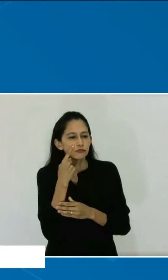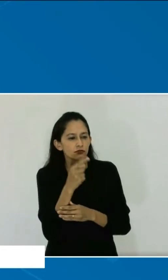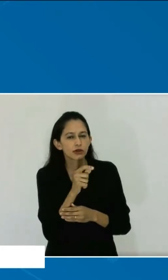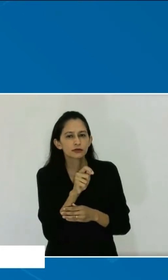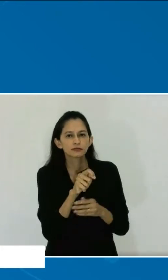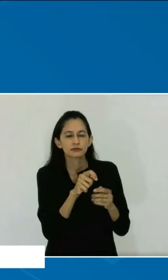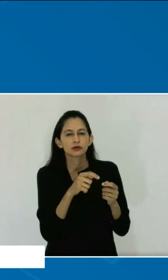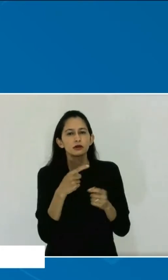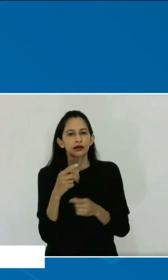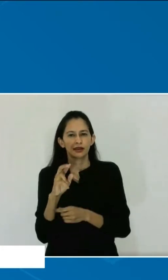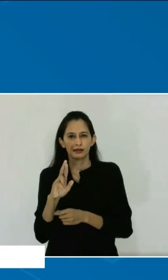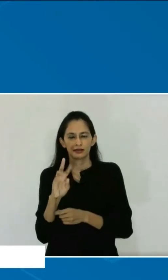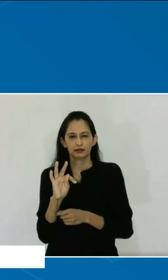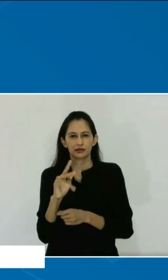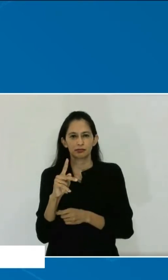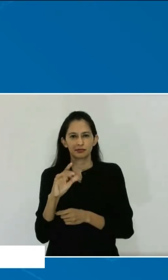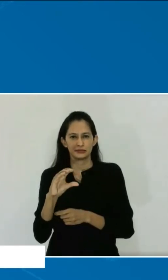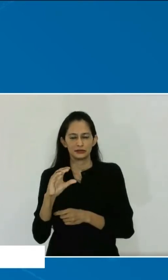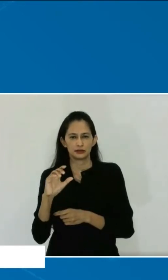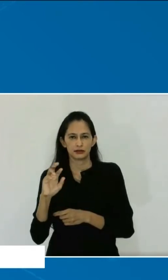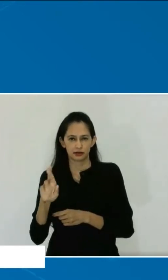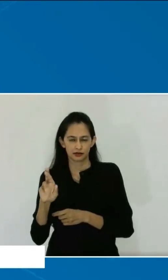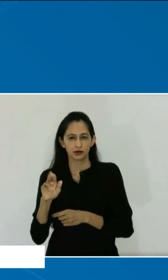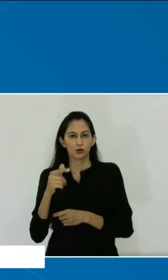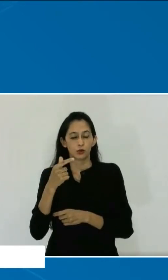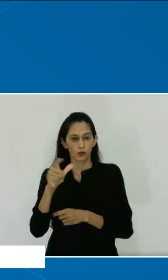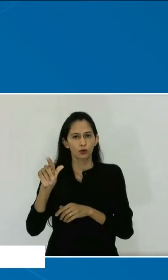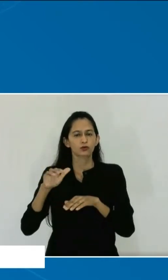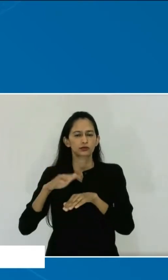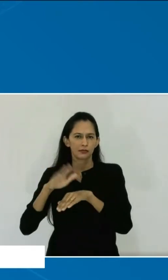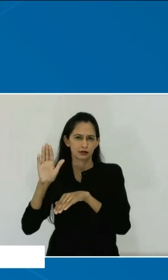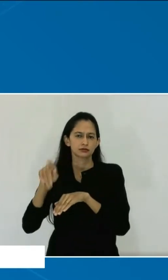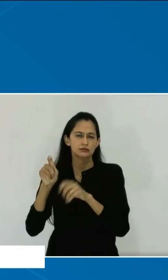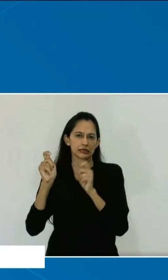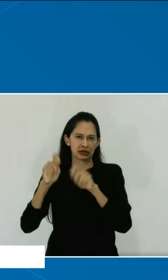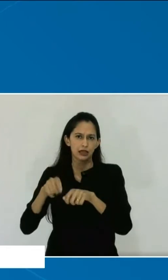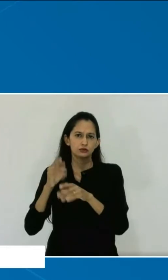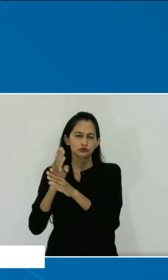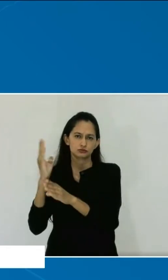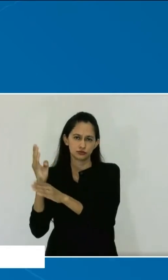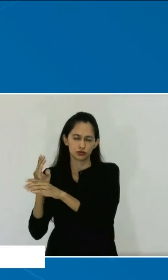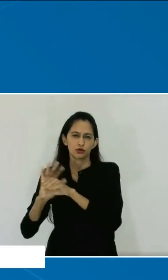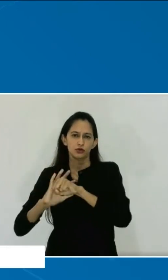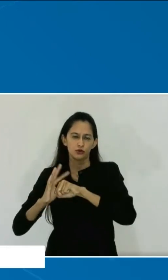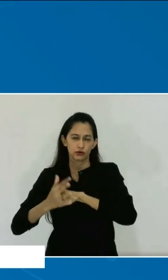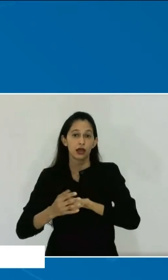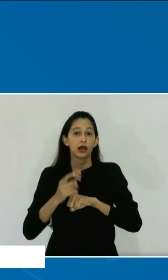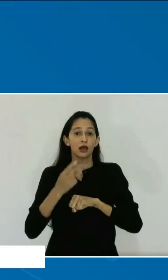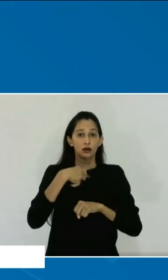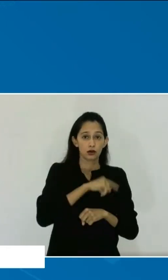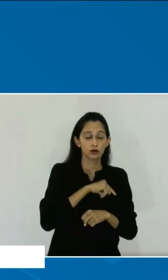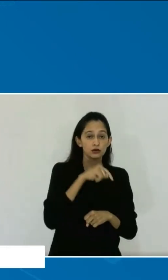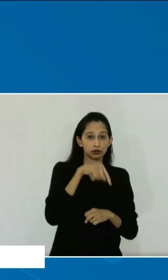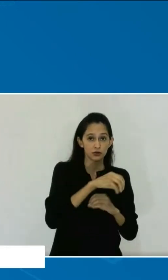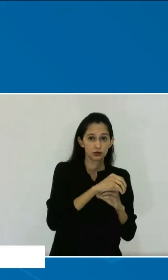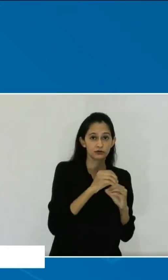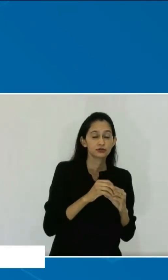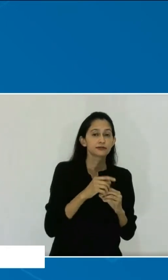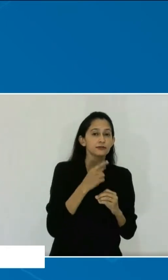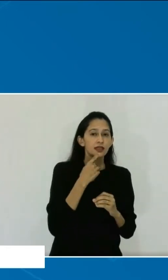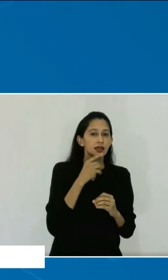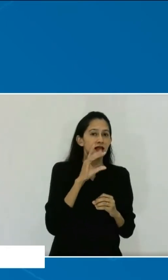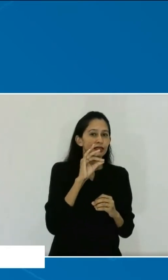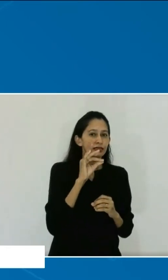o RT-PCR, que é o teste mais consolidado, e o teste rápido a partir da